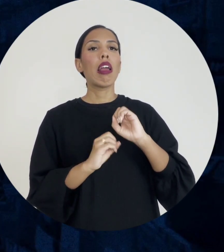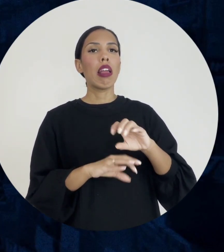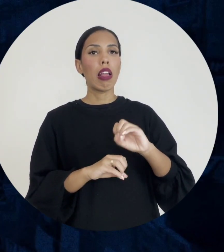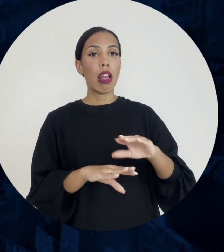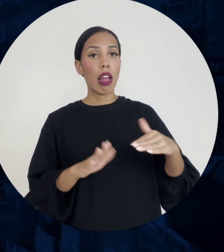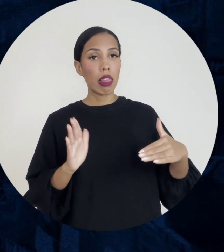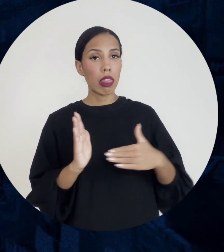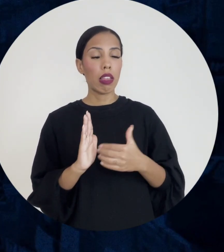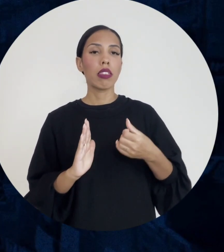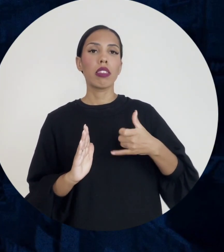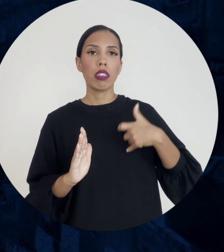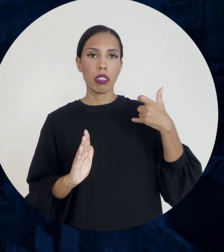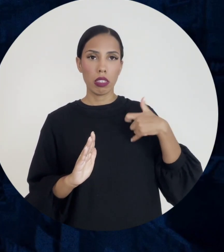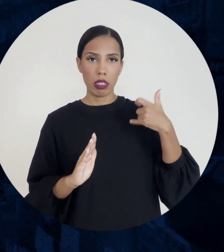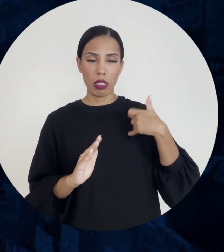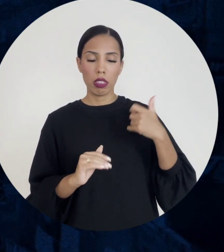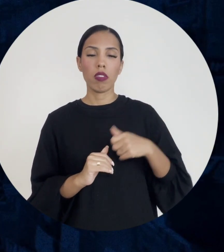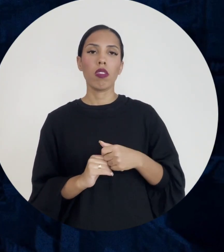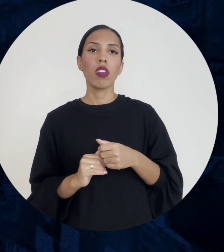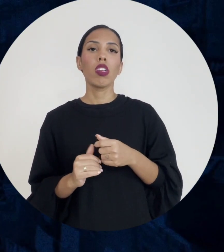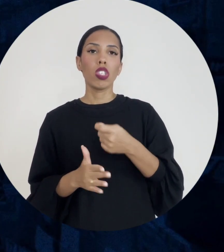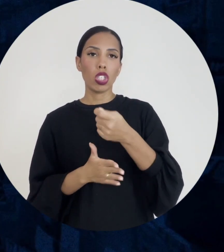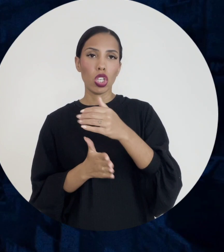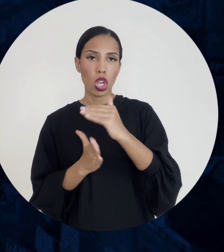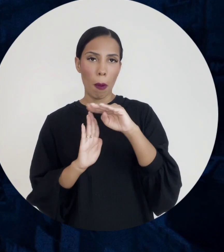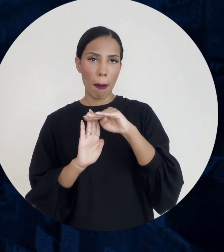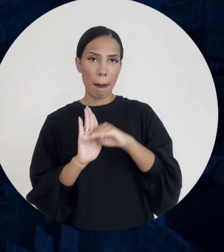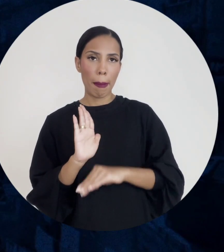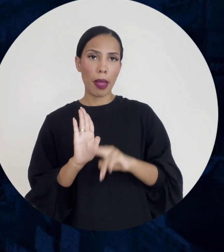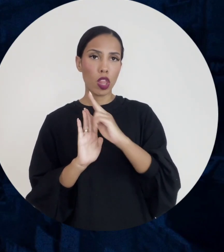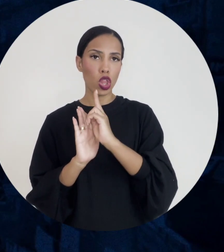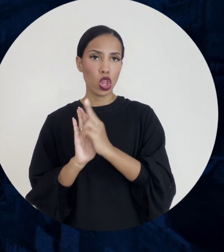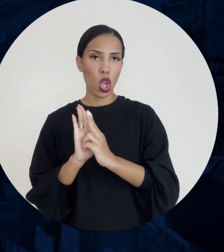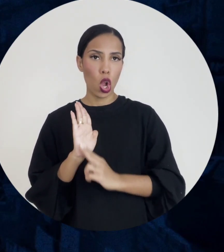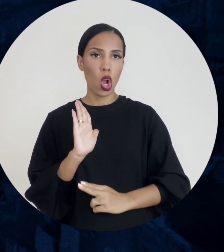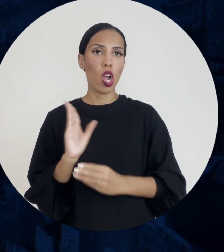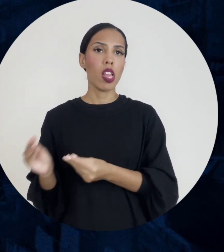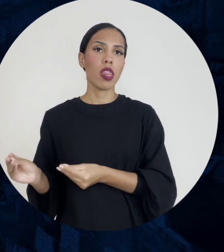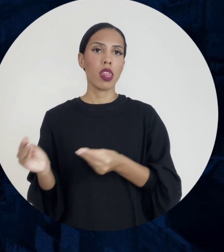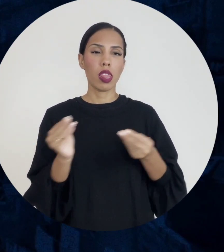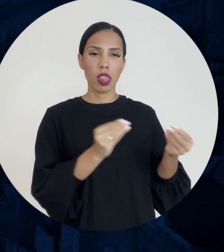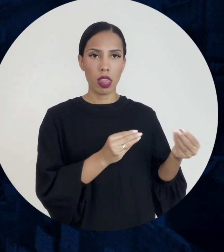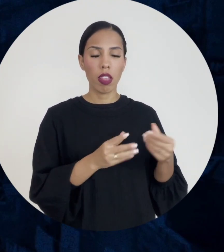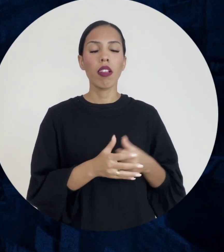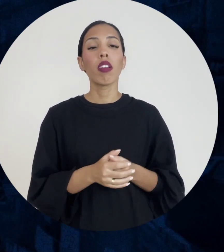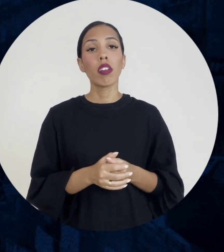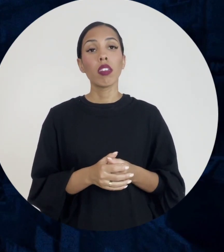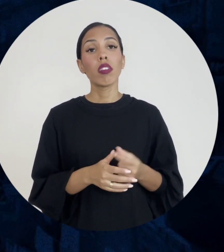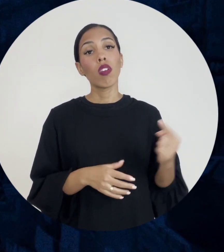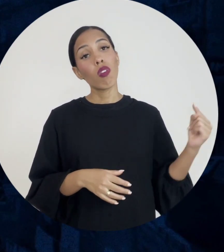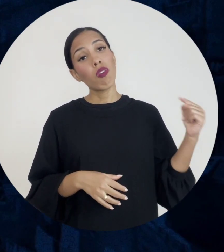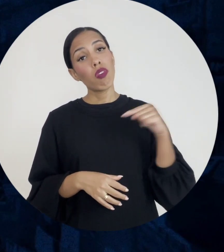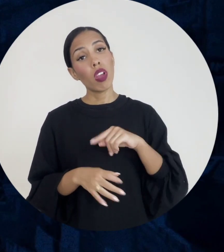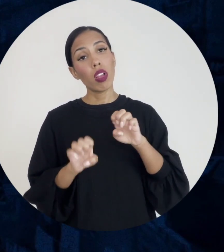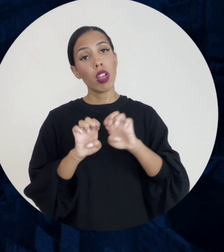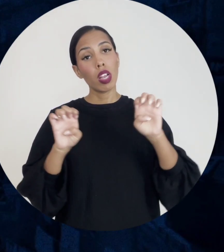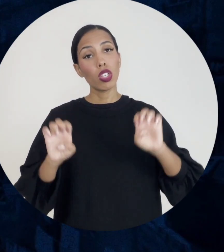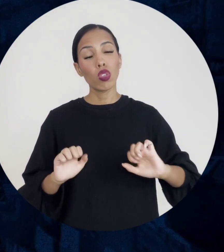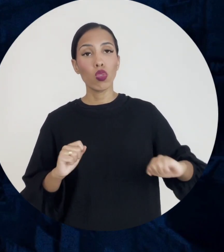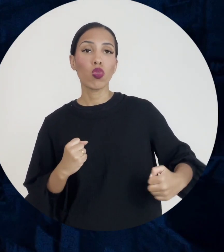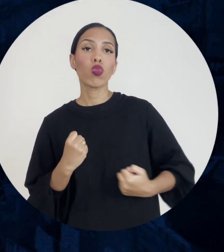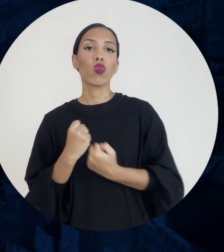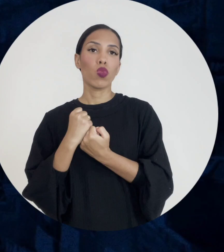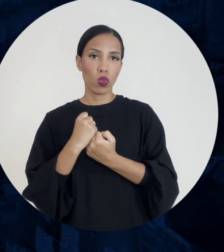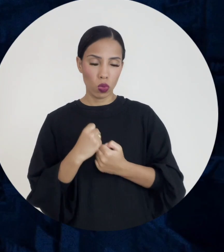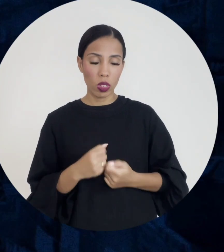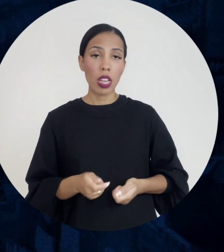6 anos. Quando vem esse convênio, assim, né, na verdade, ele vem e acaba reestruturando o trabalho, né? Então, para além